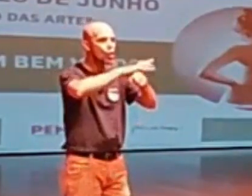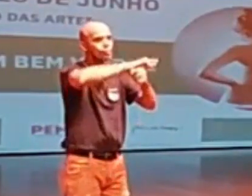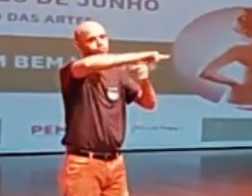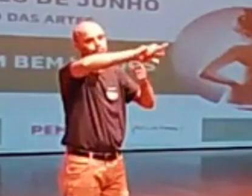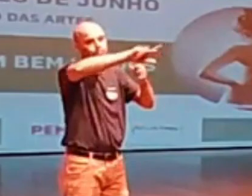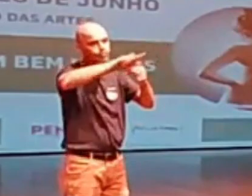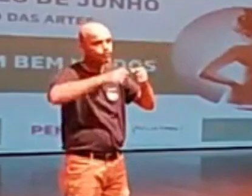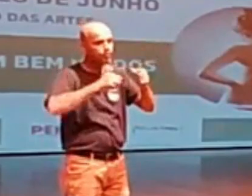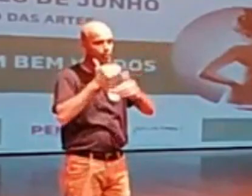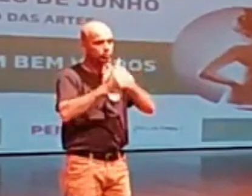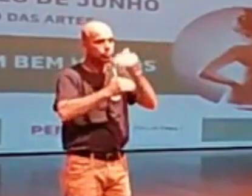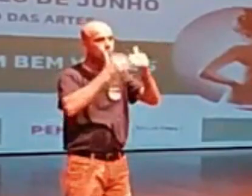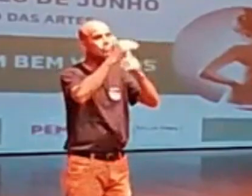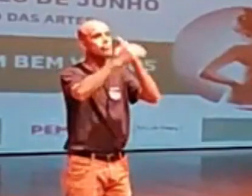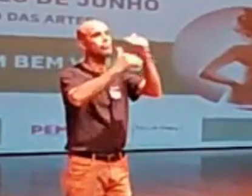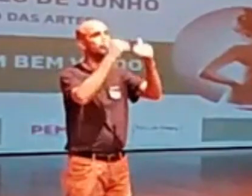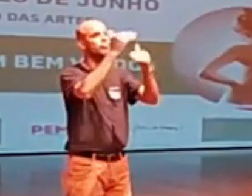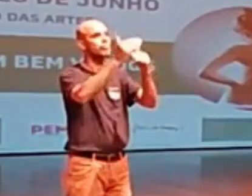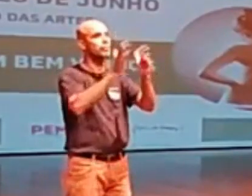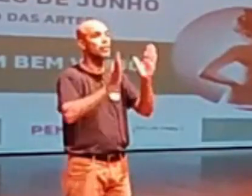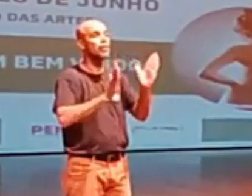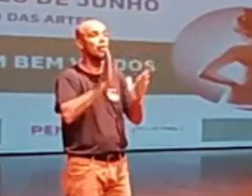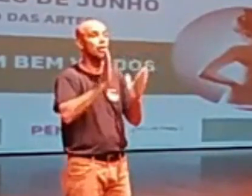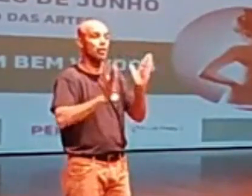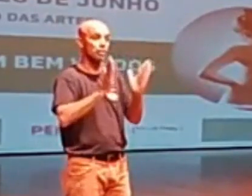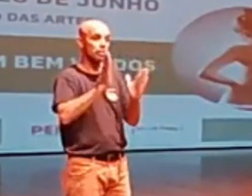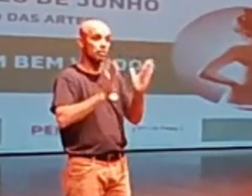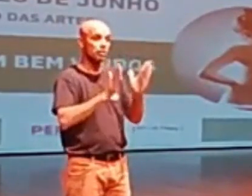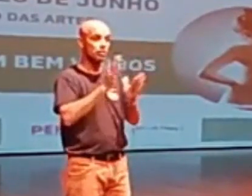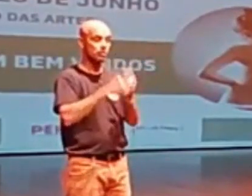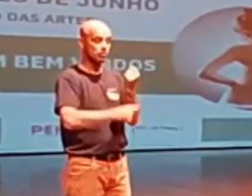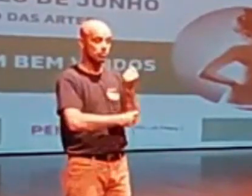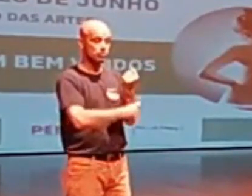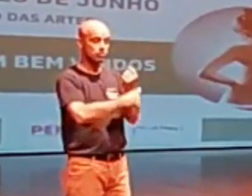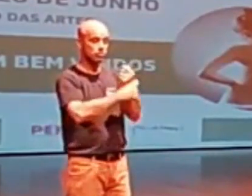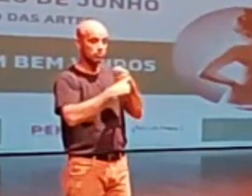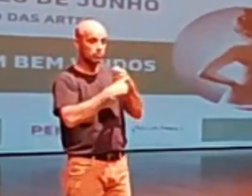possibilidade de desenvolvimento a partir de uma escoliose.